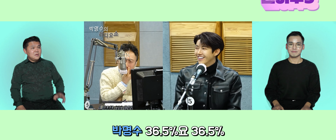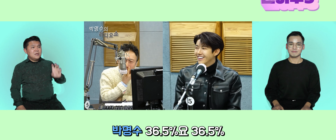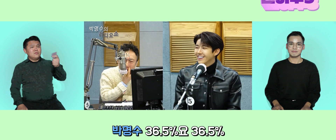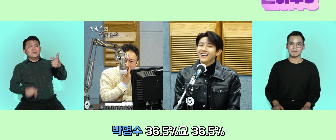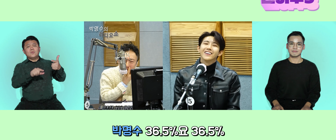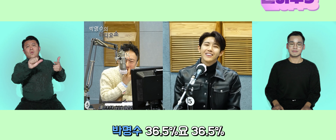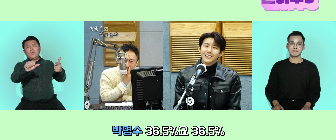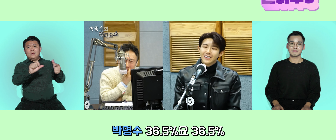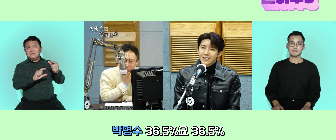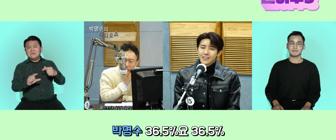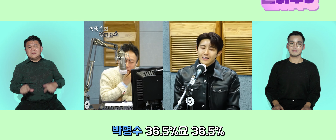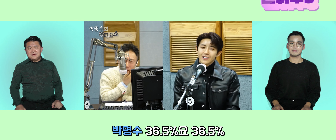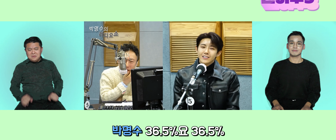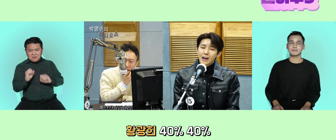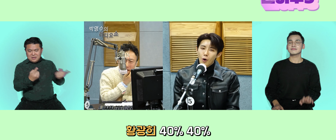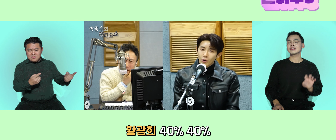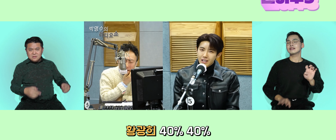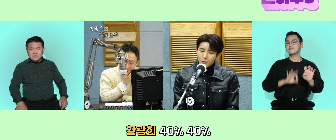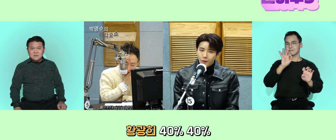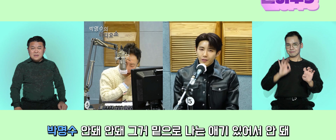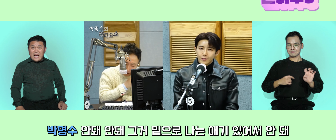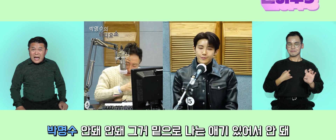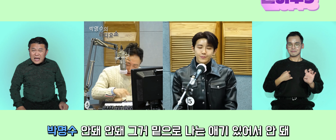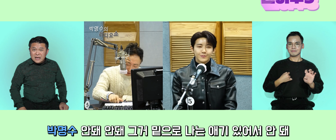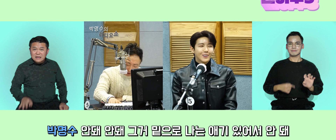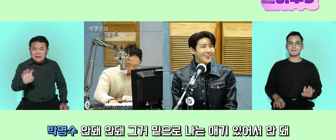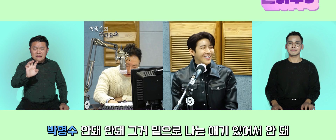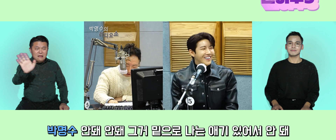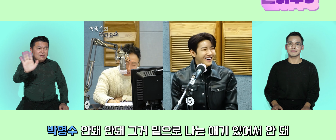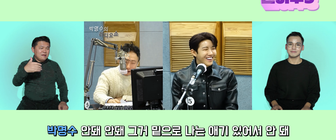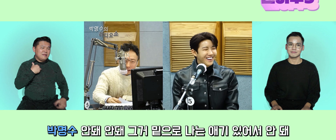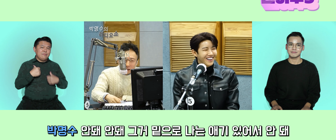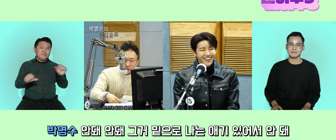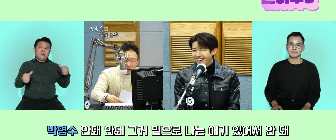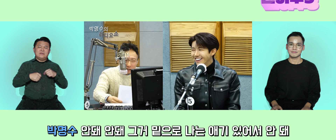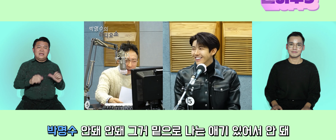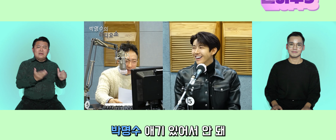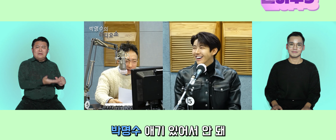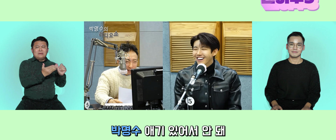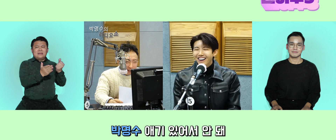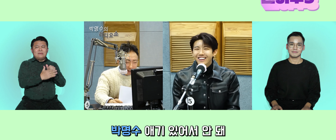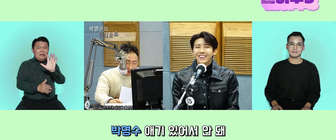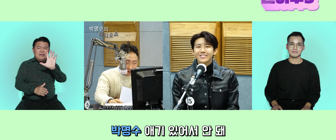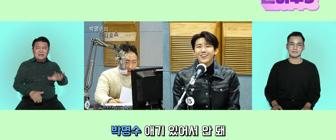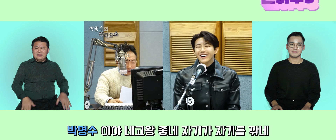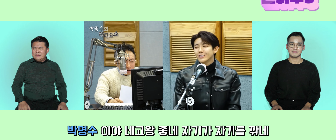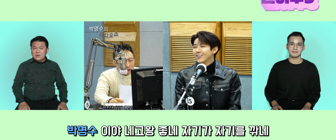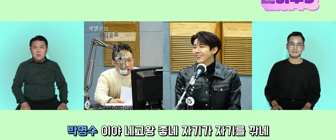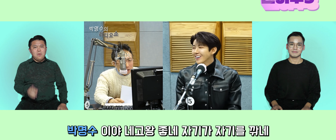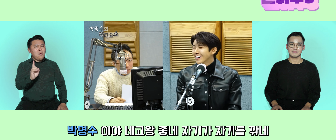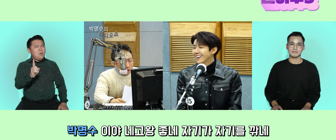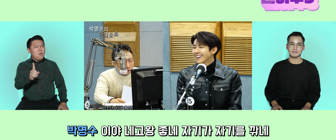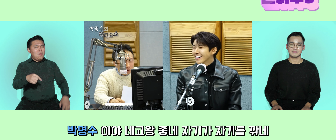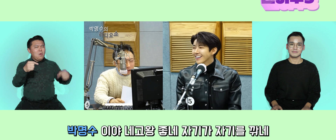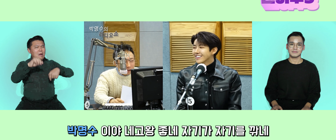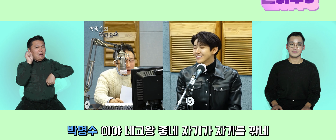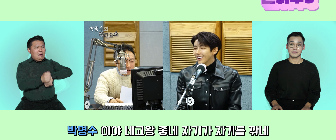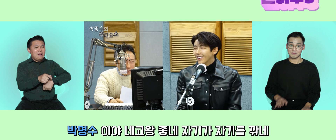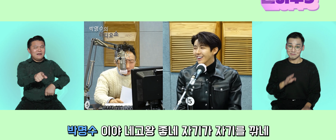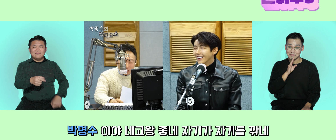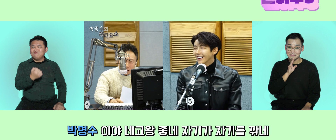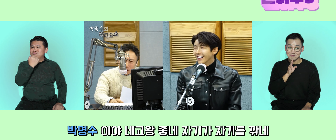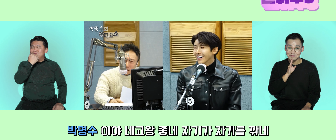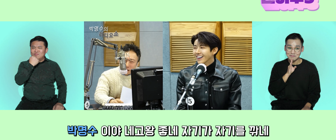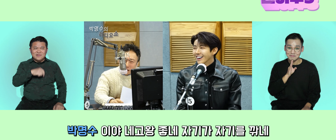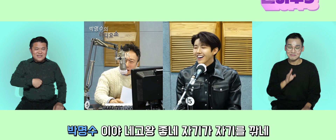36.5요. 36.5. 40 40 안 돼 안 돼. 그 밑으로 나도 안 돼. 애기 있어서 안 돼. 애기 있어서 안 돼. 야 내구왕 좋네.